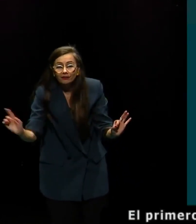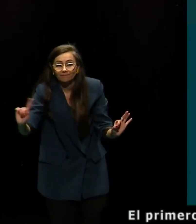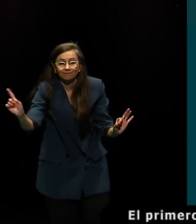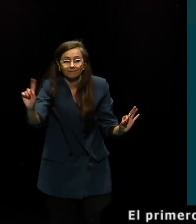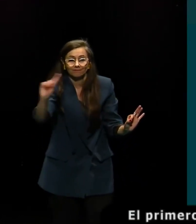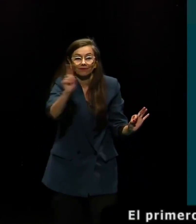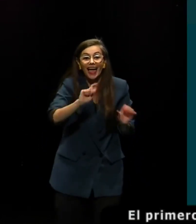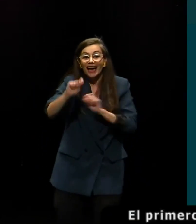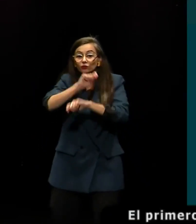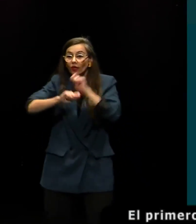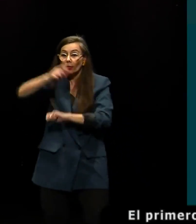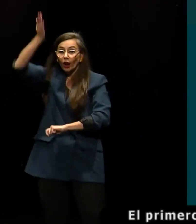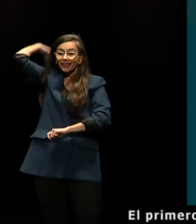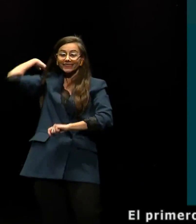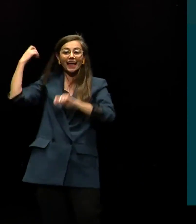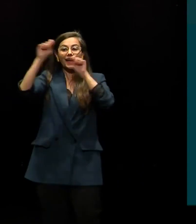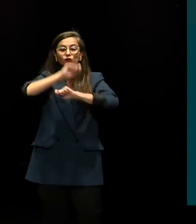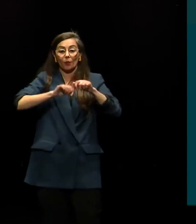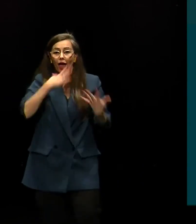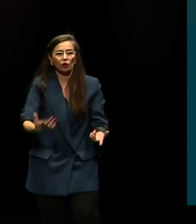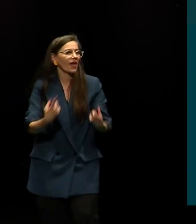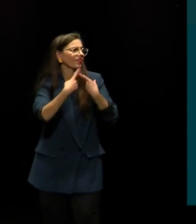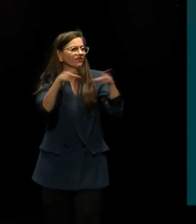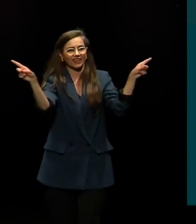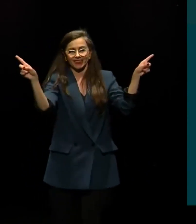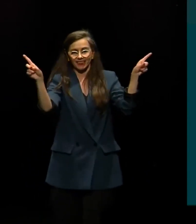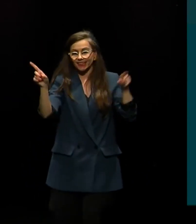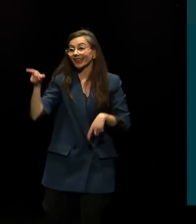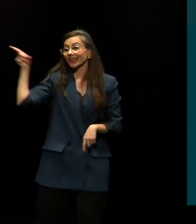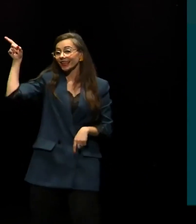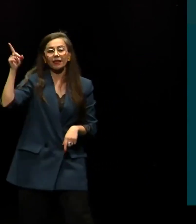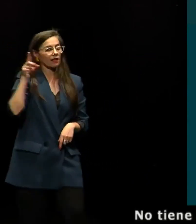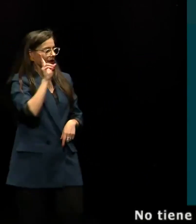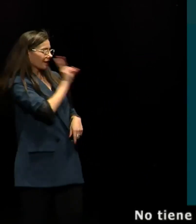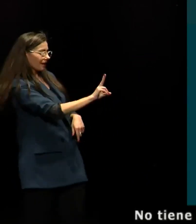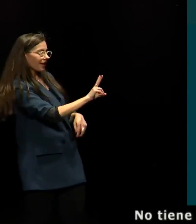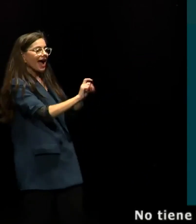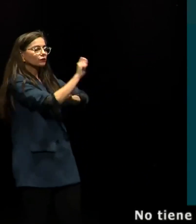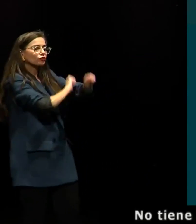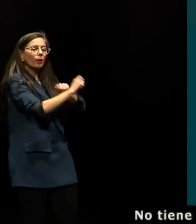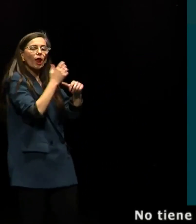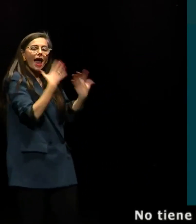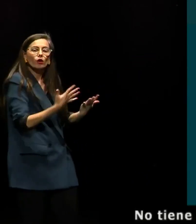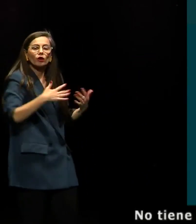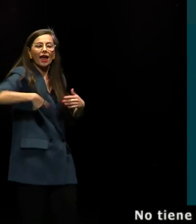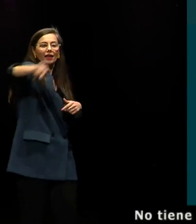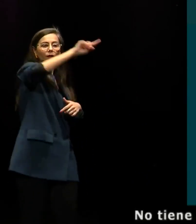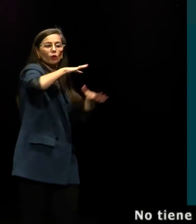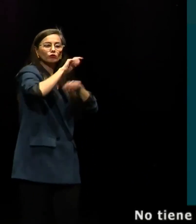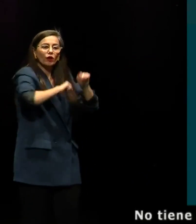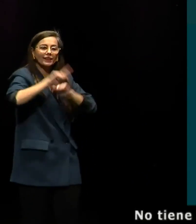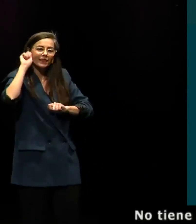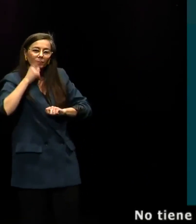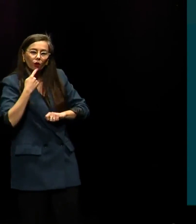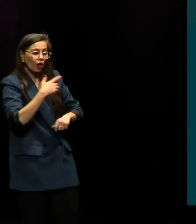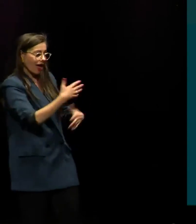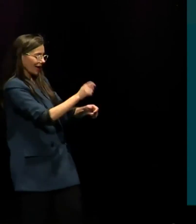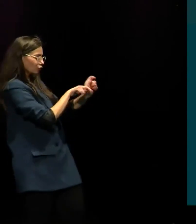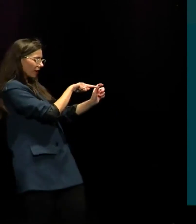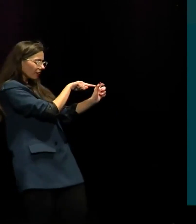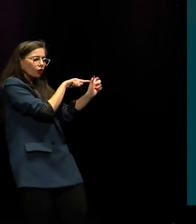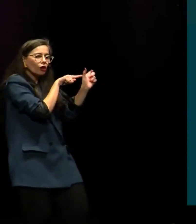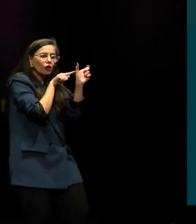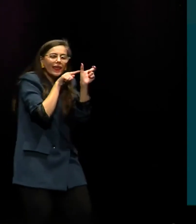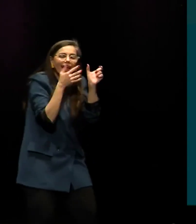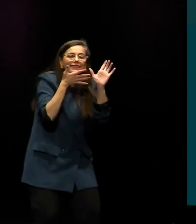de asociación que teníamos desde hace unos años. Las asociaciones, las de antes y las